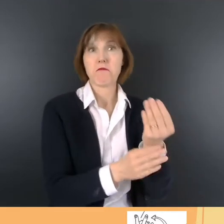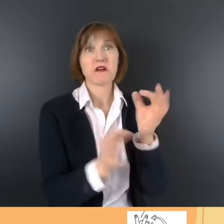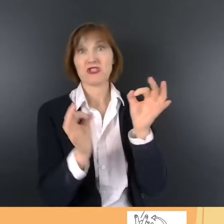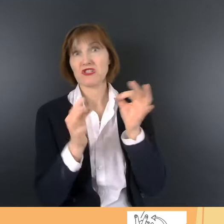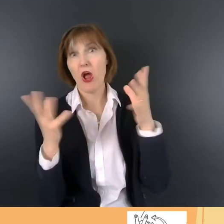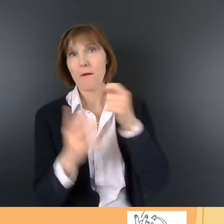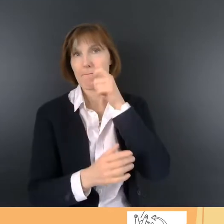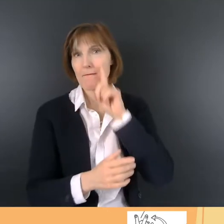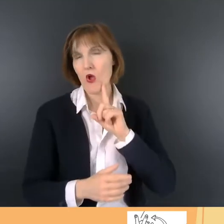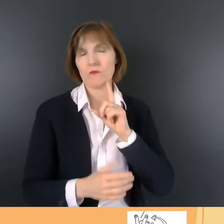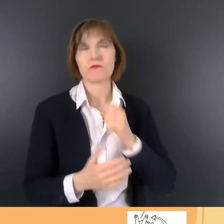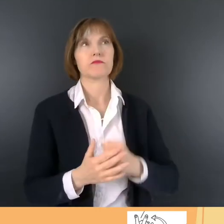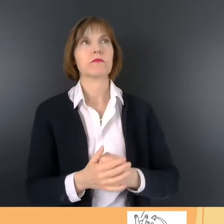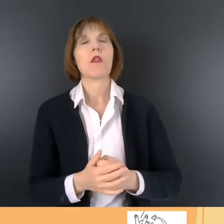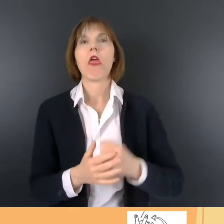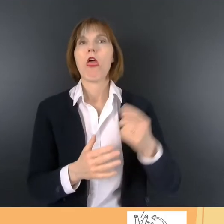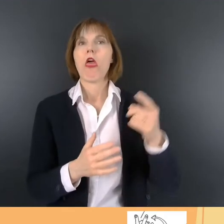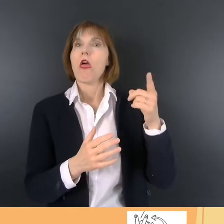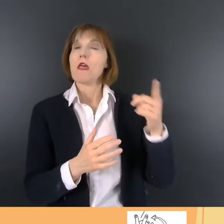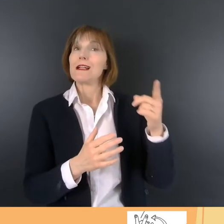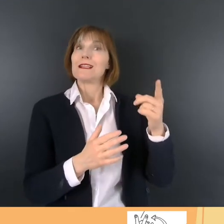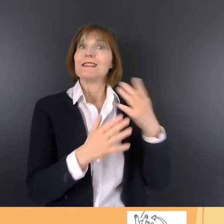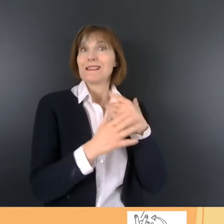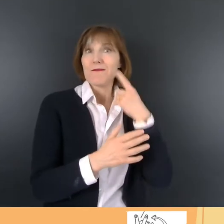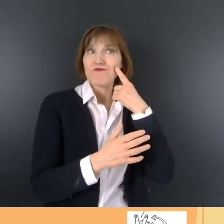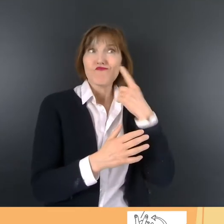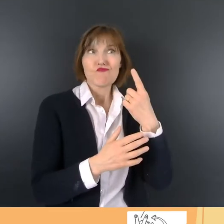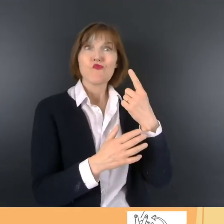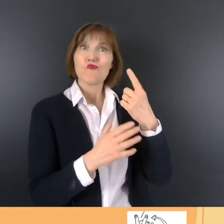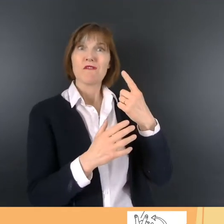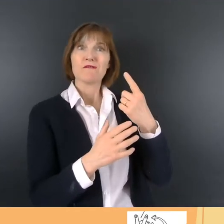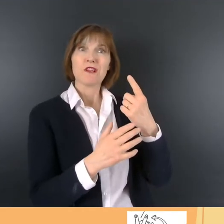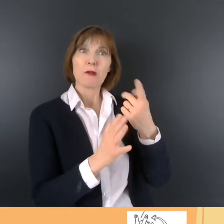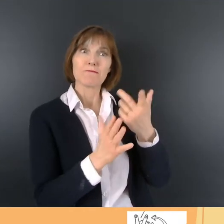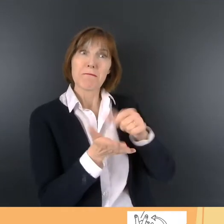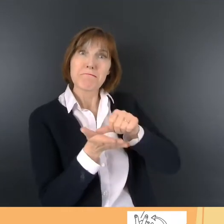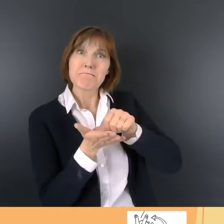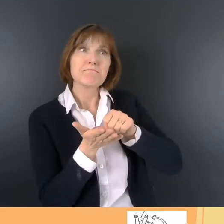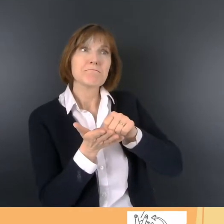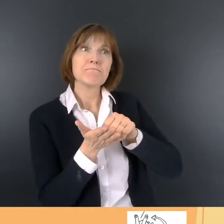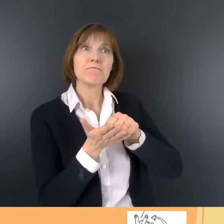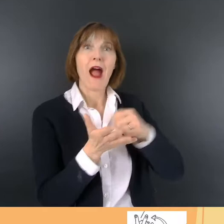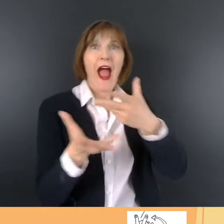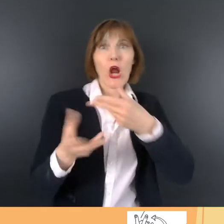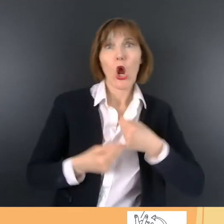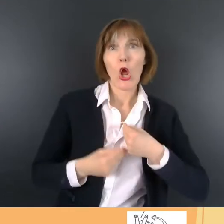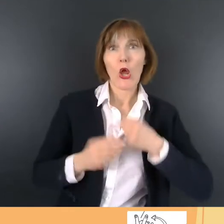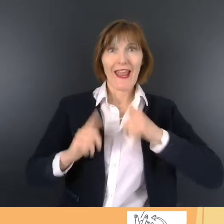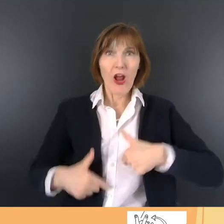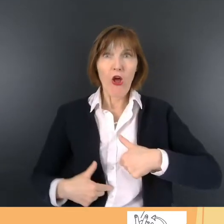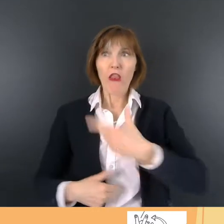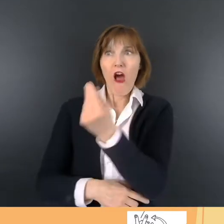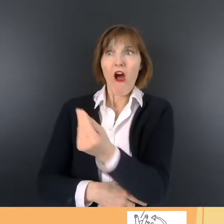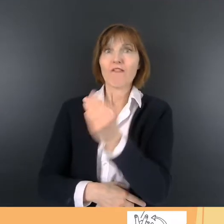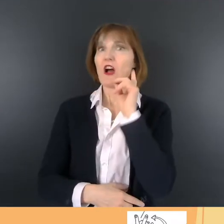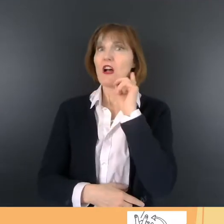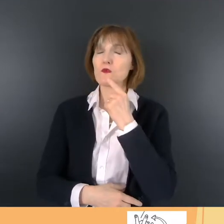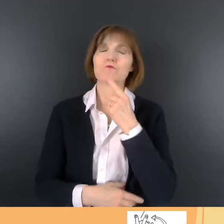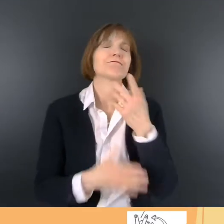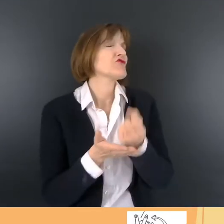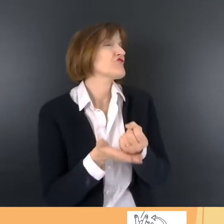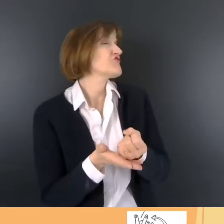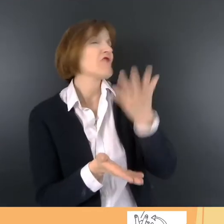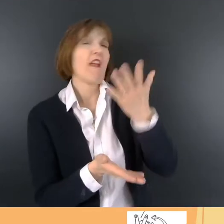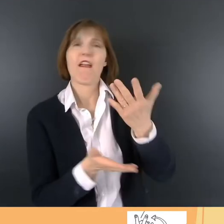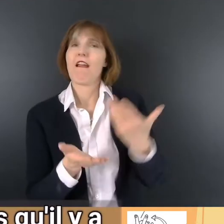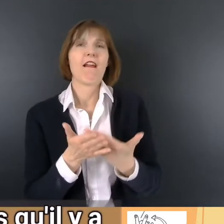Et en Afrique, pour scolariser un enfant sourd, ce n'est pas donné aux familles parce que c'est vraiment cher, en fait. Pour eux,